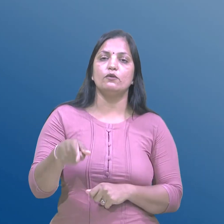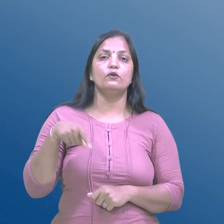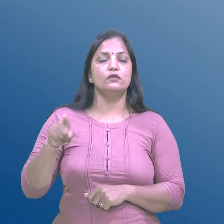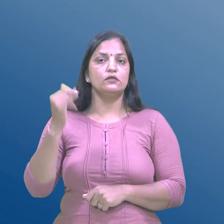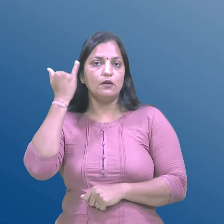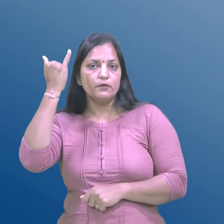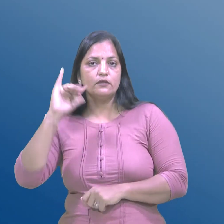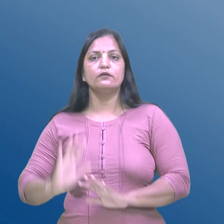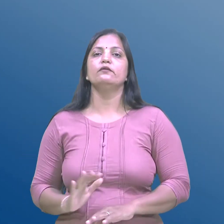આવશે.